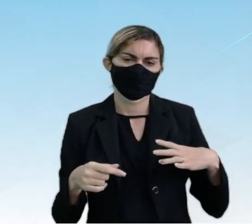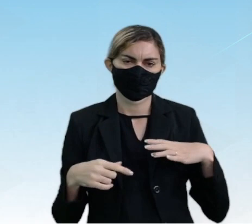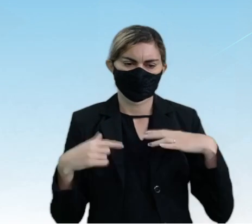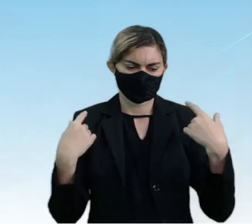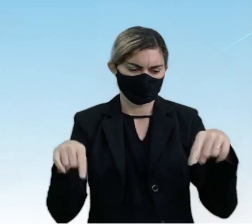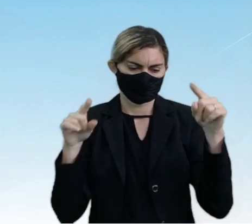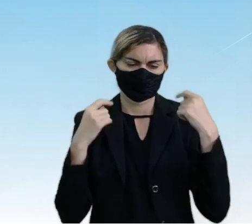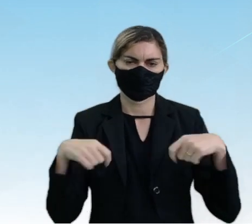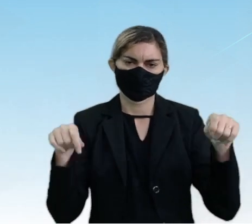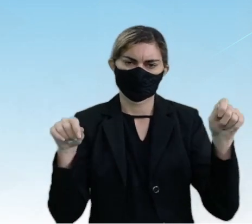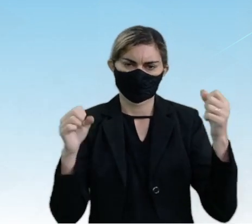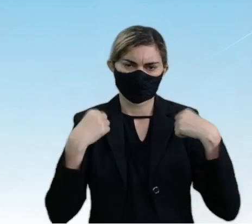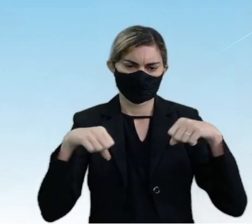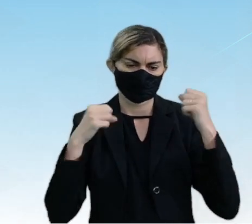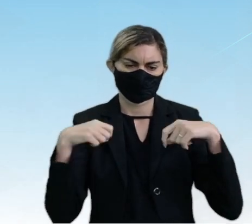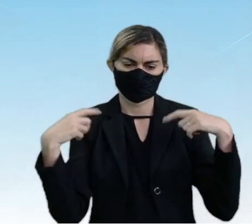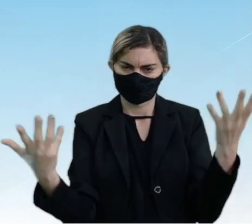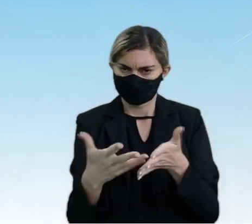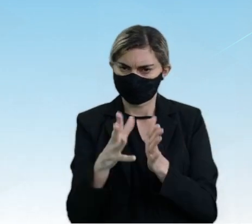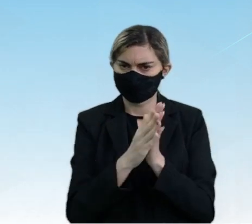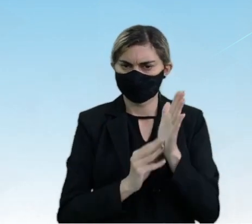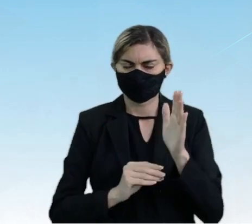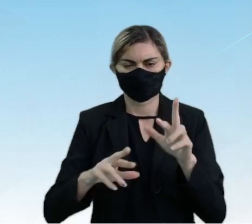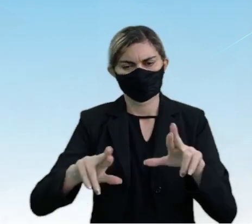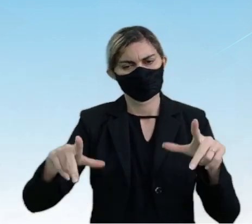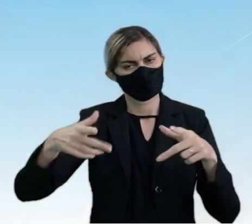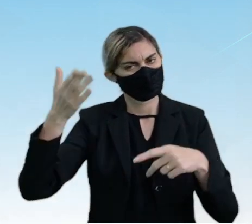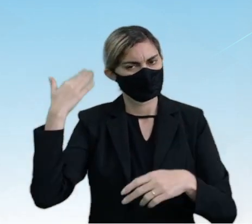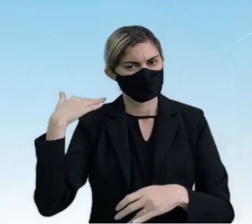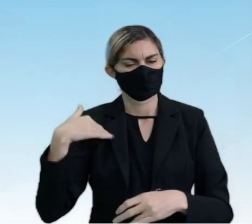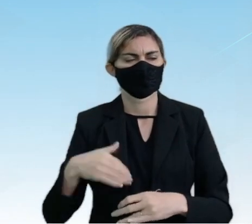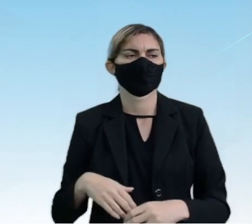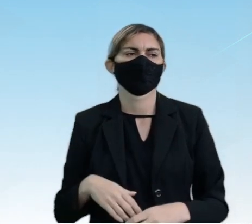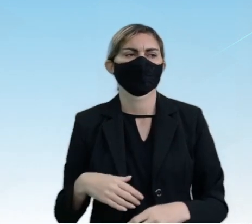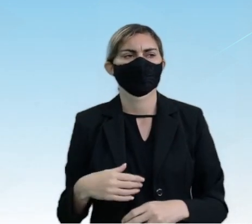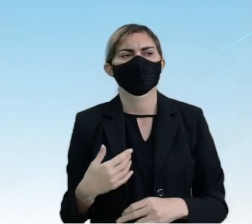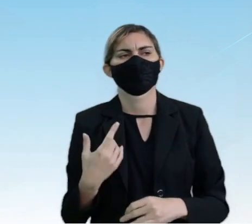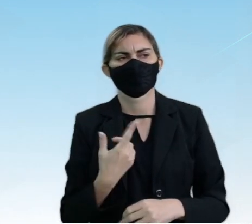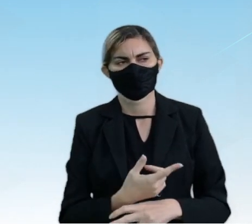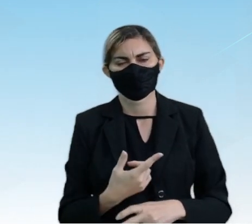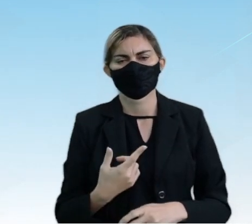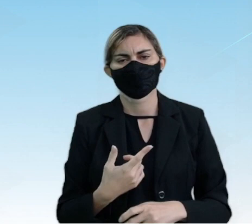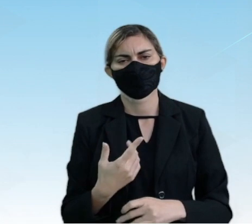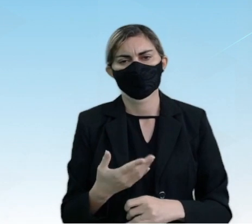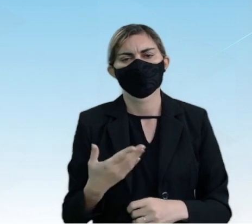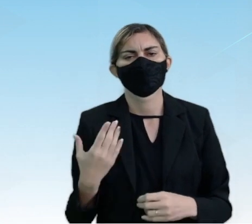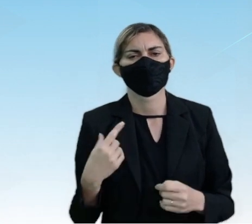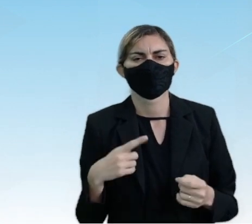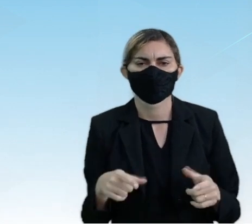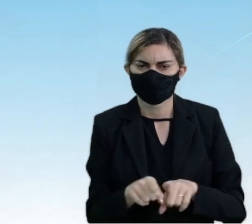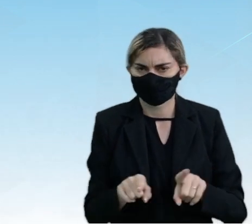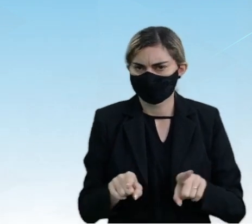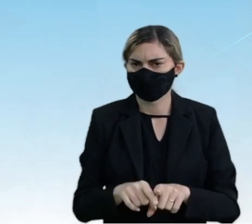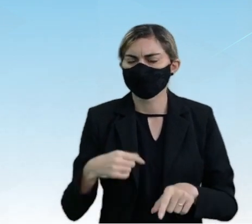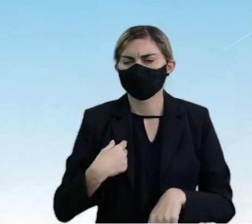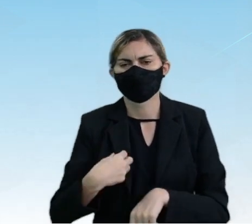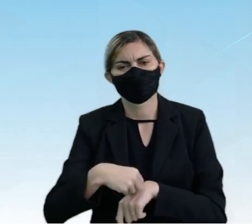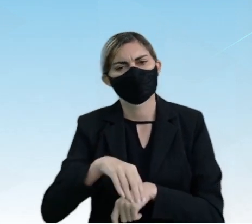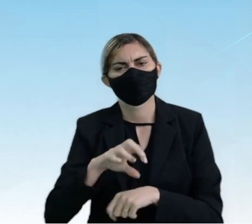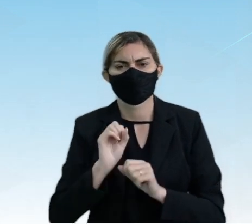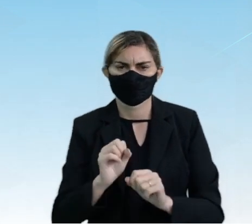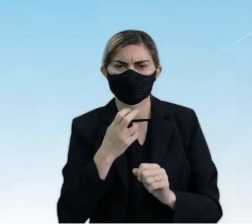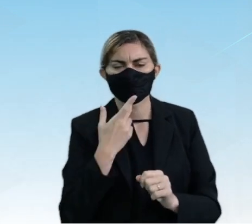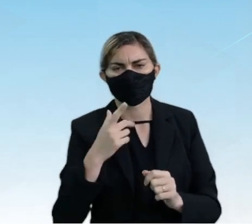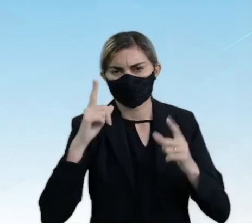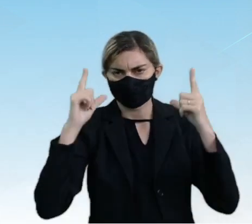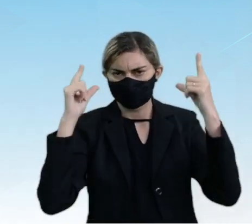hoje, tá? Um modelo de ginástica totalmente diferente do que nós temos aqui hoje, tá? Aí ela pode dizer que foi